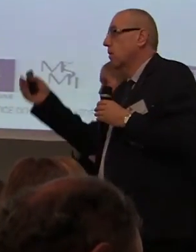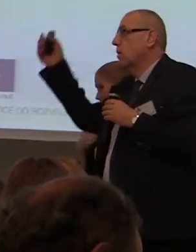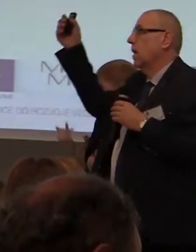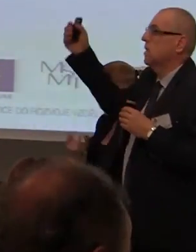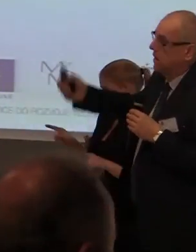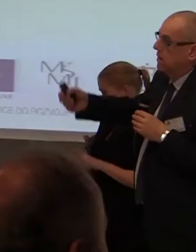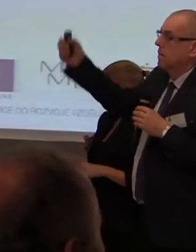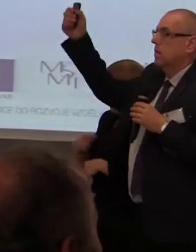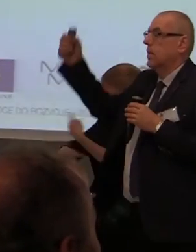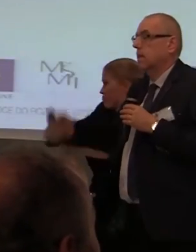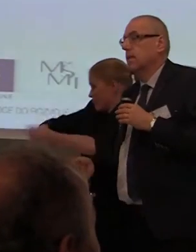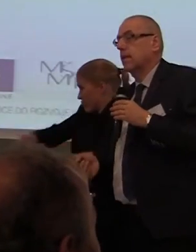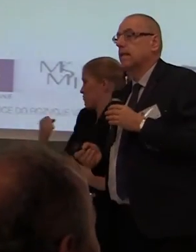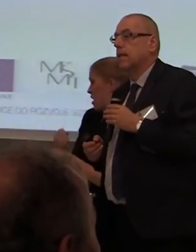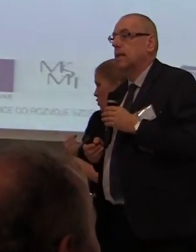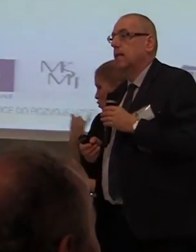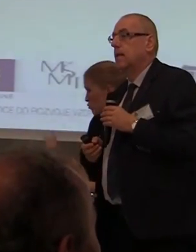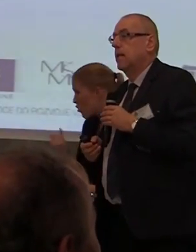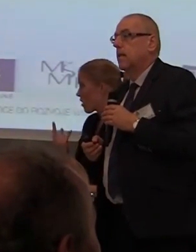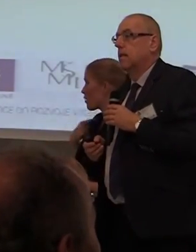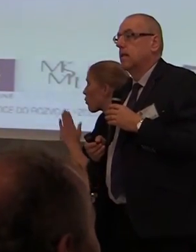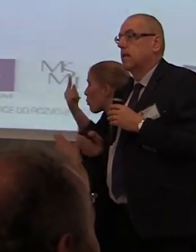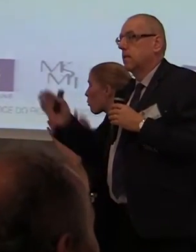teď kouká, kdy za smrtka zatáhne. A...